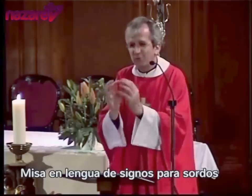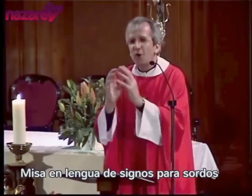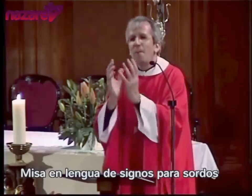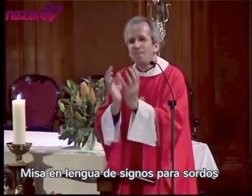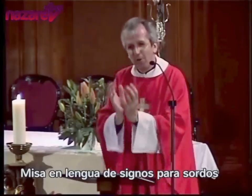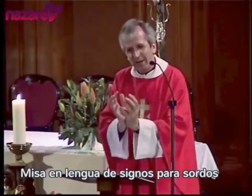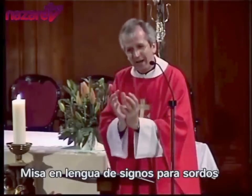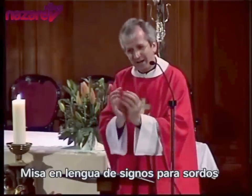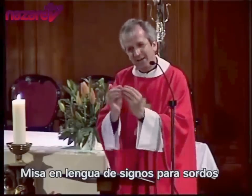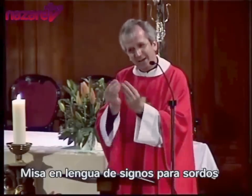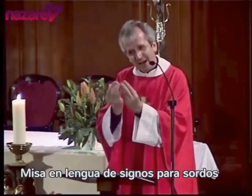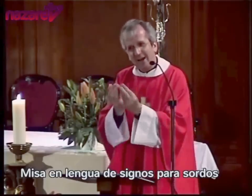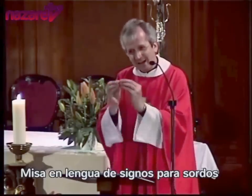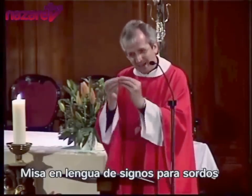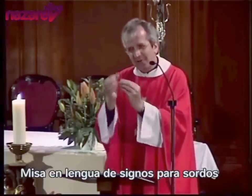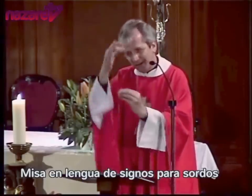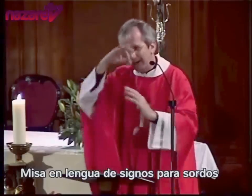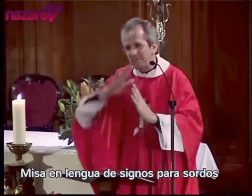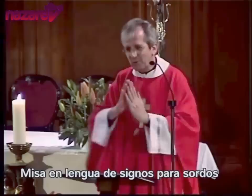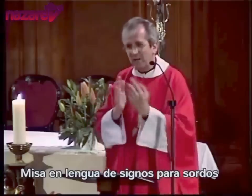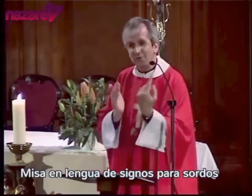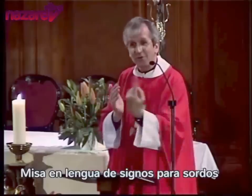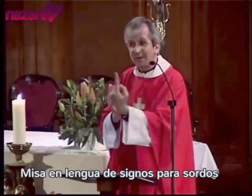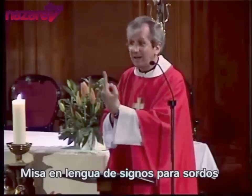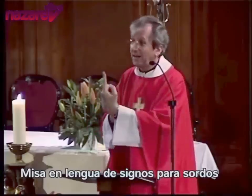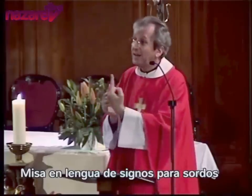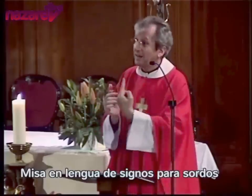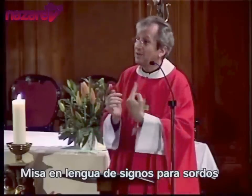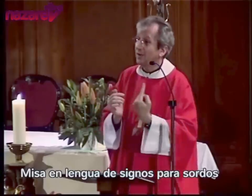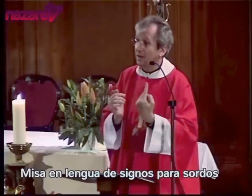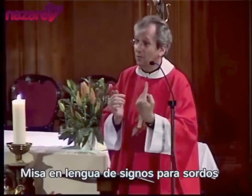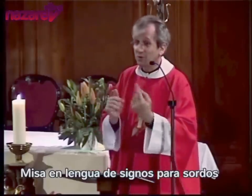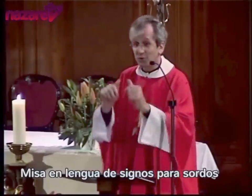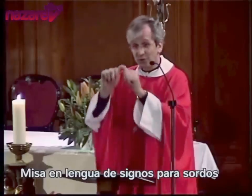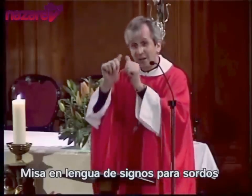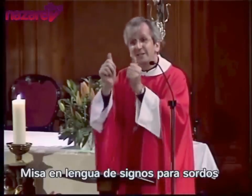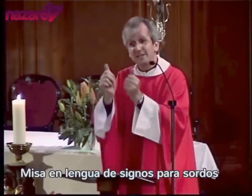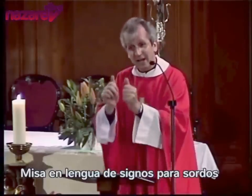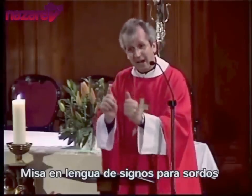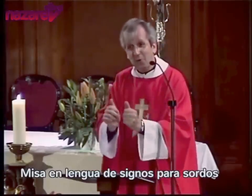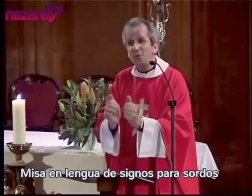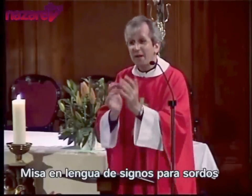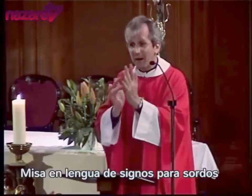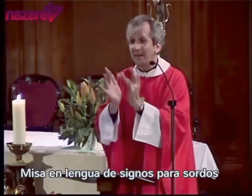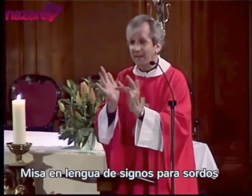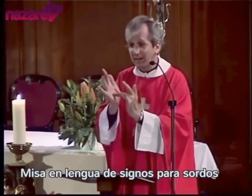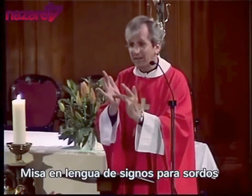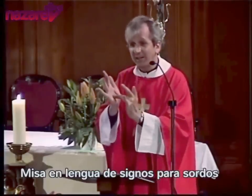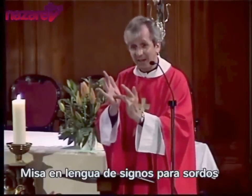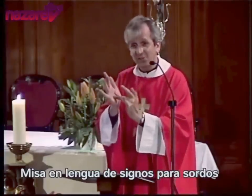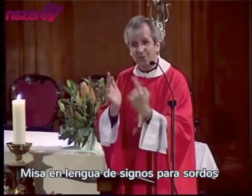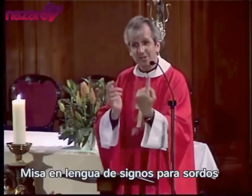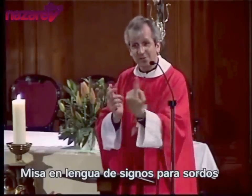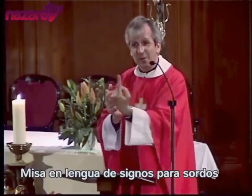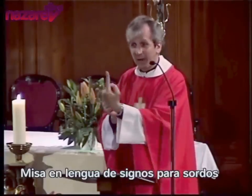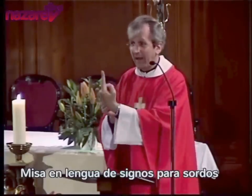nos dejemos moldear en la acción que el Espíritu Santo quiere ir haciendo en cada uno de nosotros, sacar una imagen